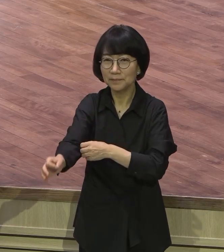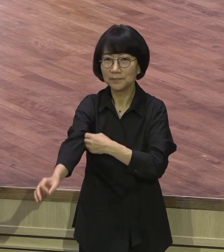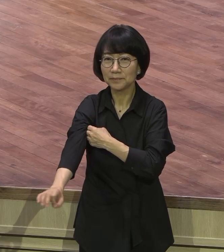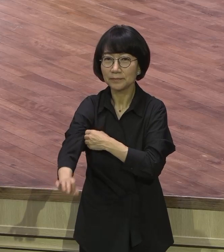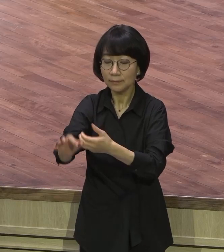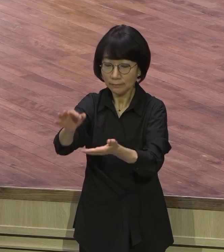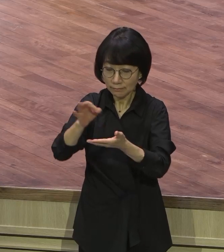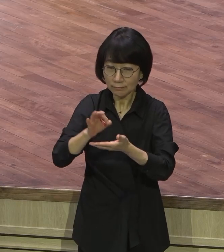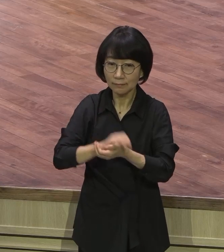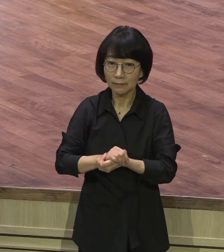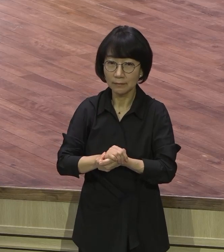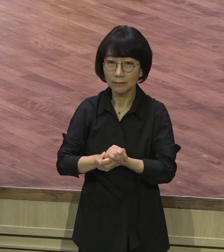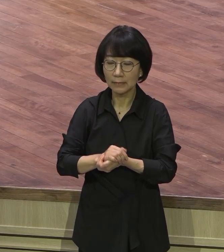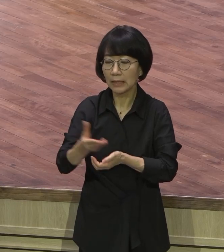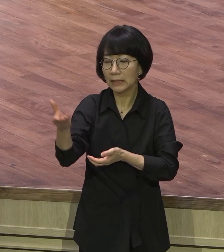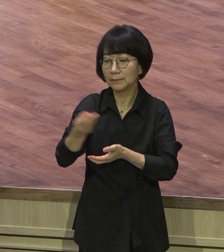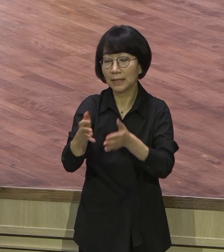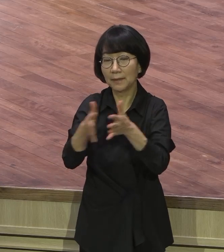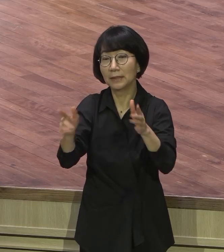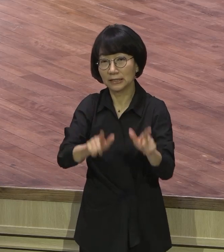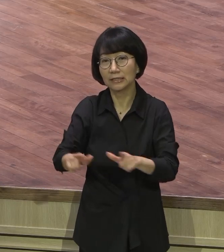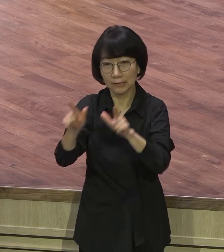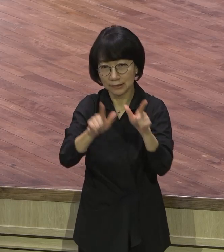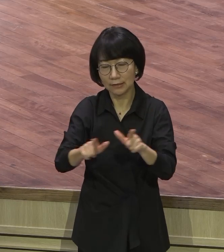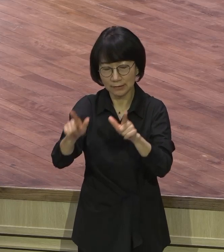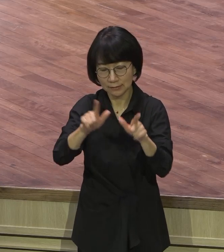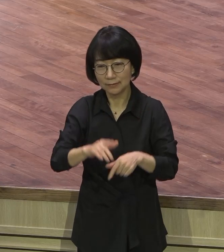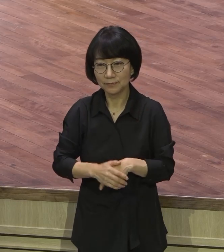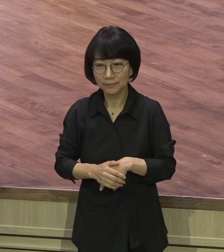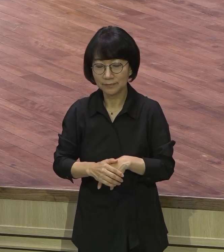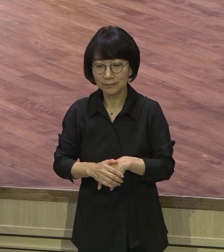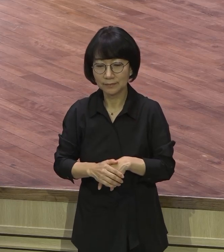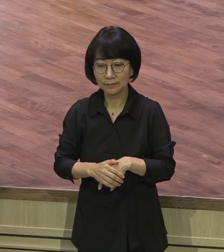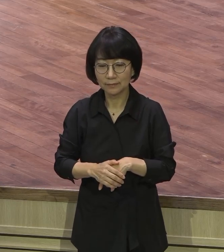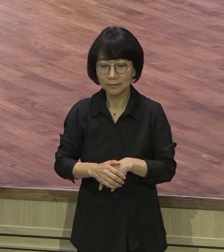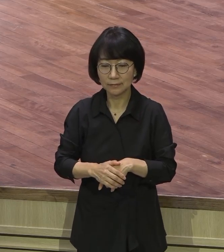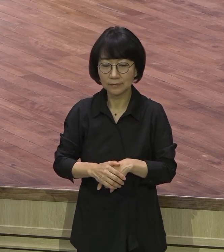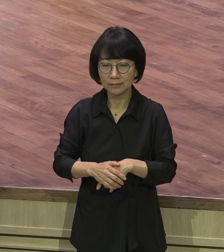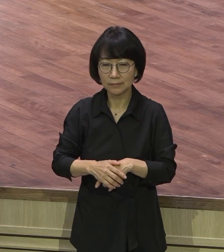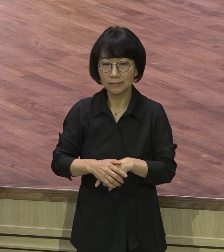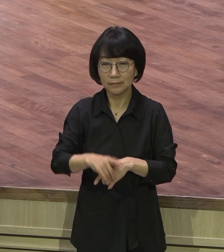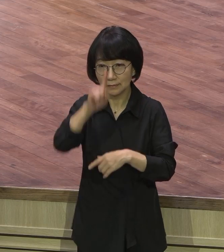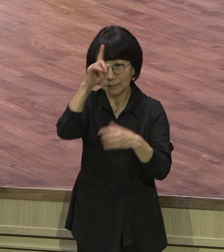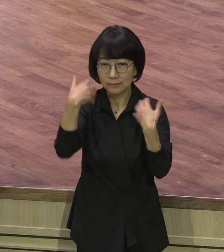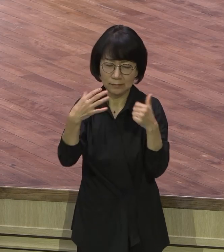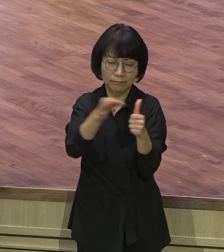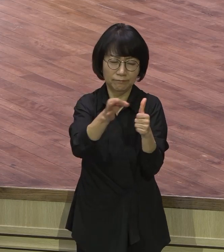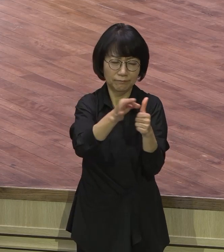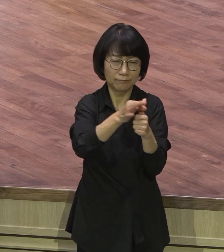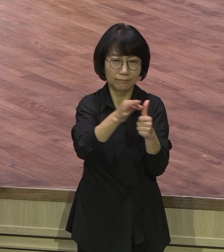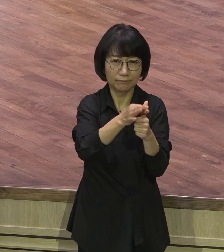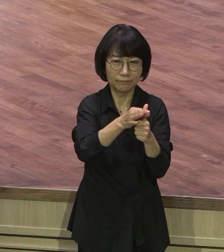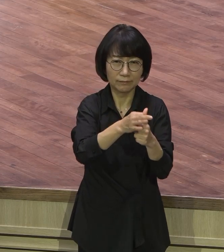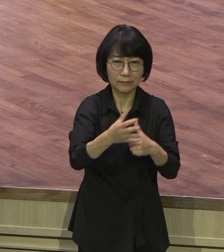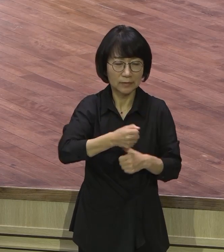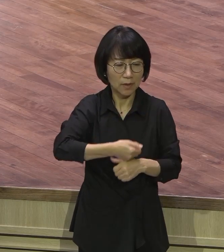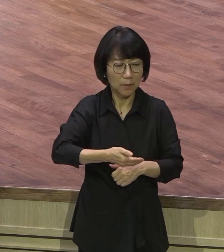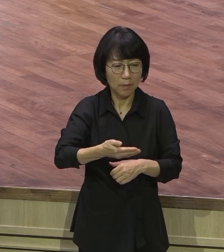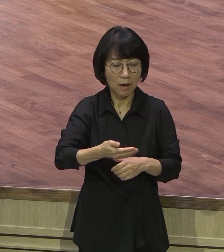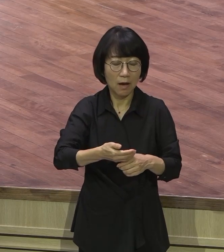임대 아파트에 살면서 농인교회 국가에서 주는 돈 가지고 먹고 사는 분이 그 천만원